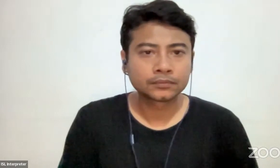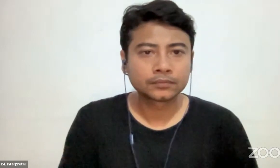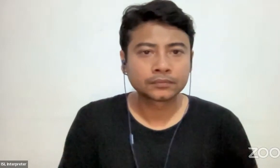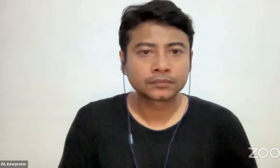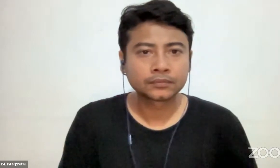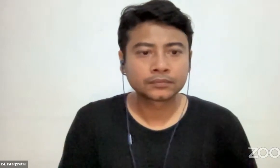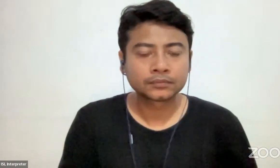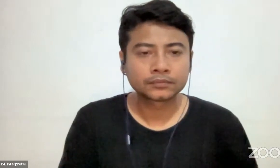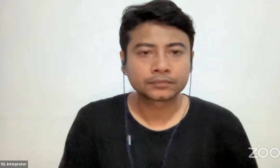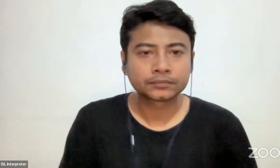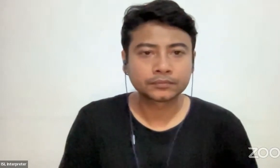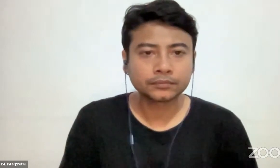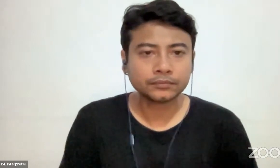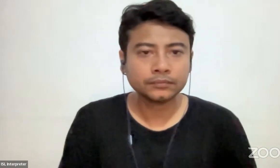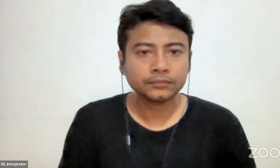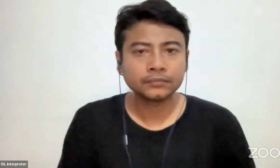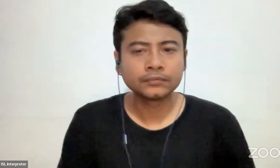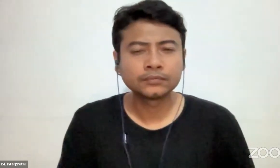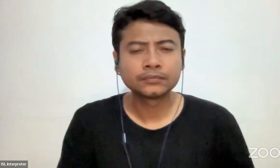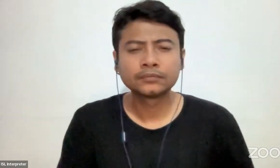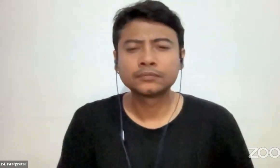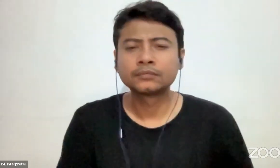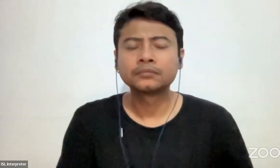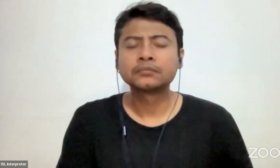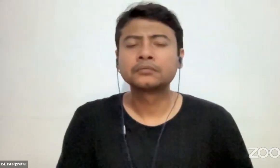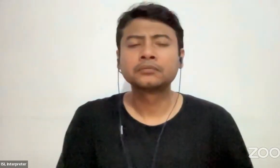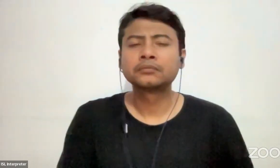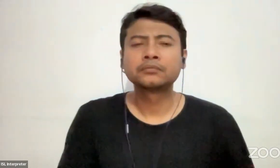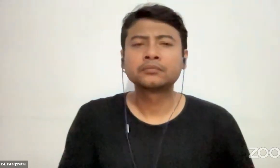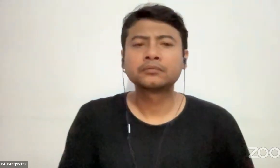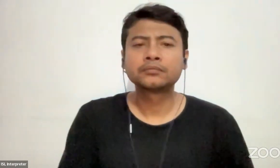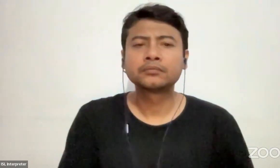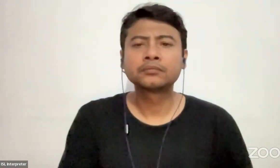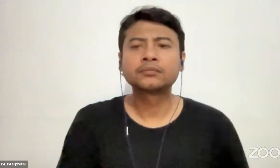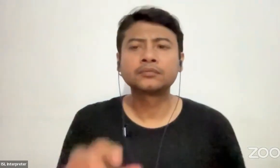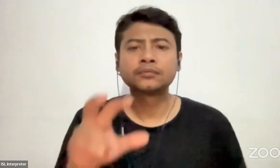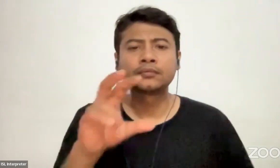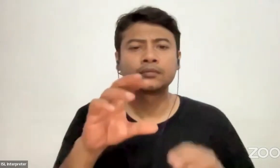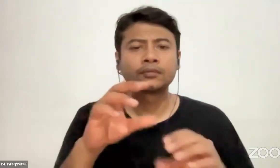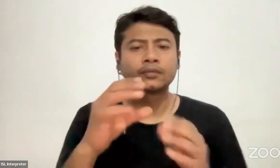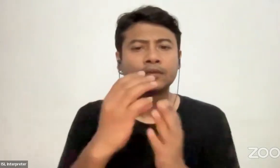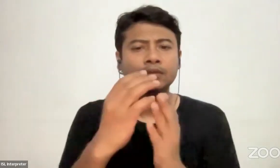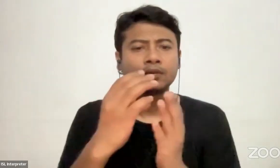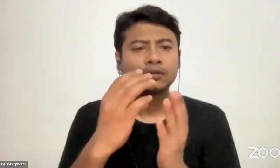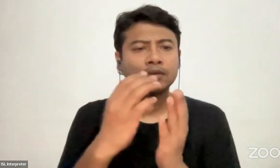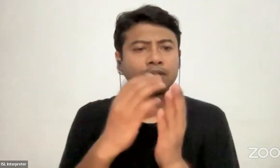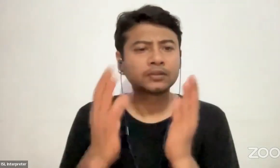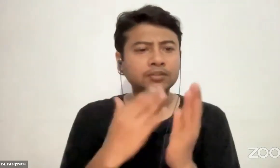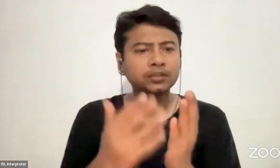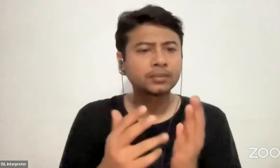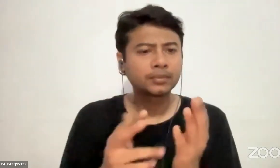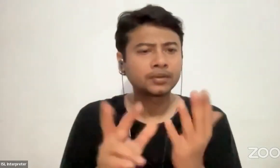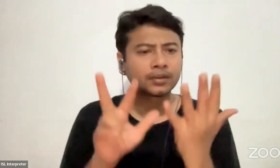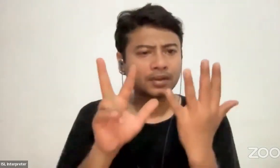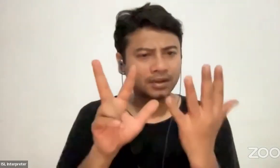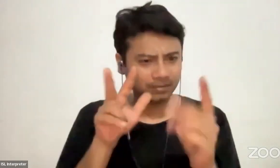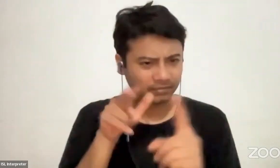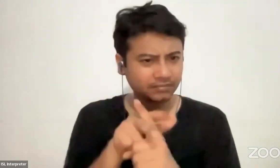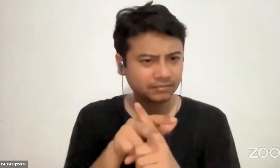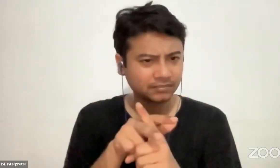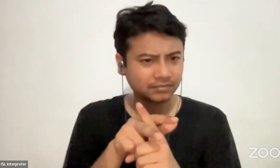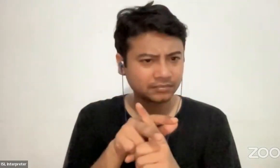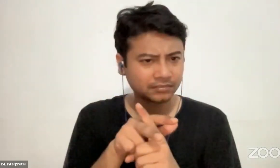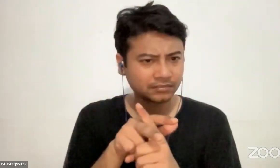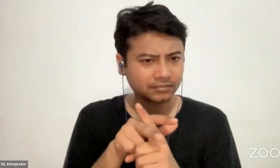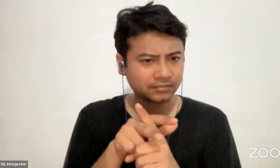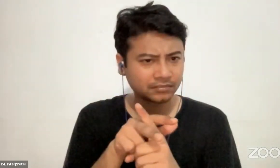8.19 जैसा? अच्छा, क्या मेरे को लगता है शायद पूरा नहीं हुआ था क्या? अच्छा, ऐसा हो सकता है कि हमें पूरा नहीं हुआ